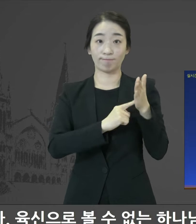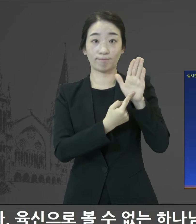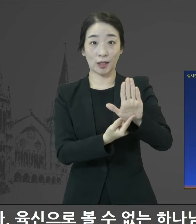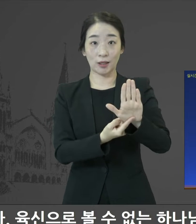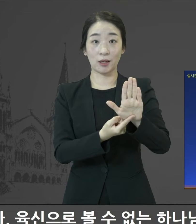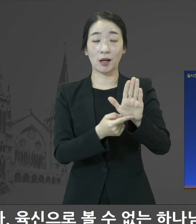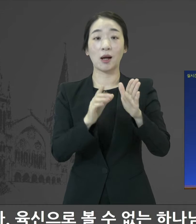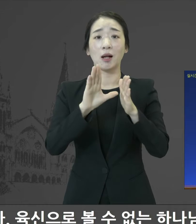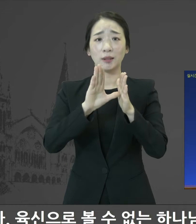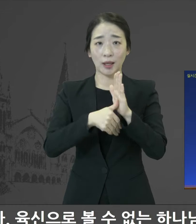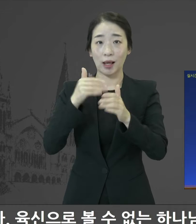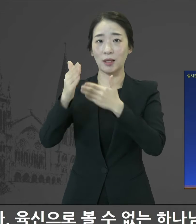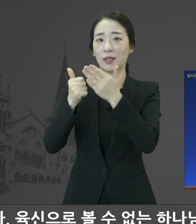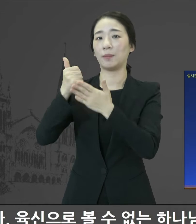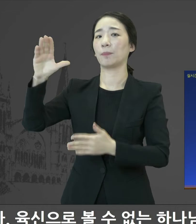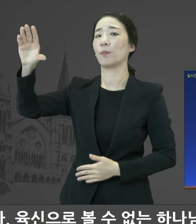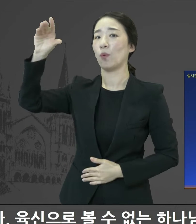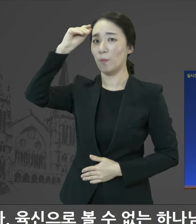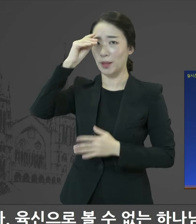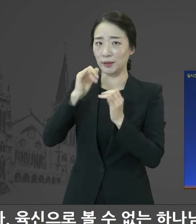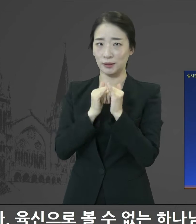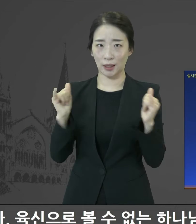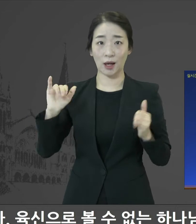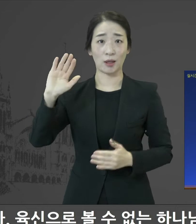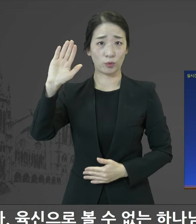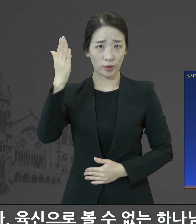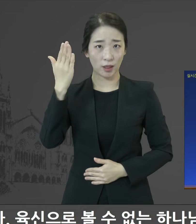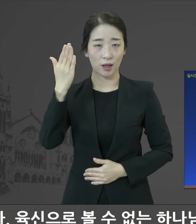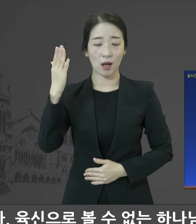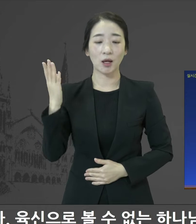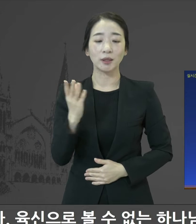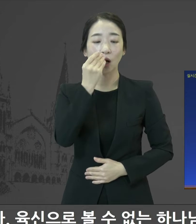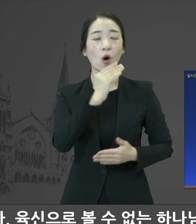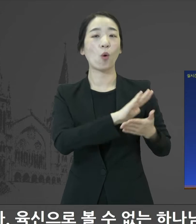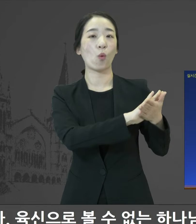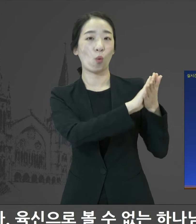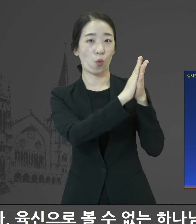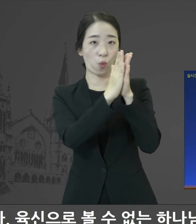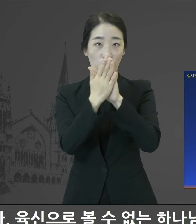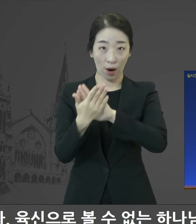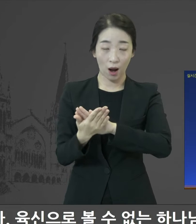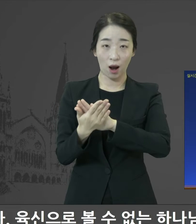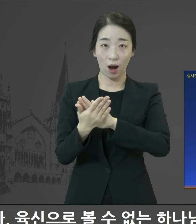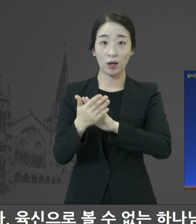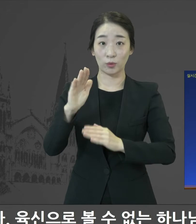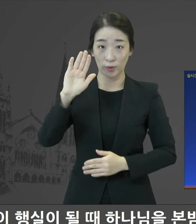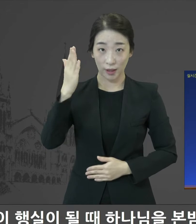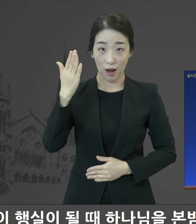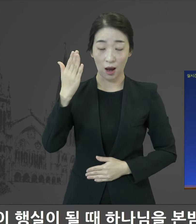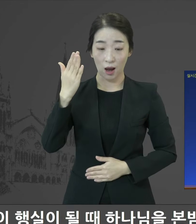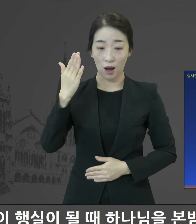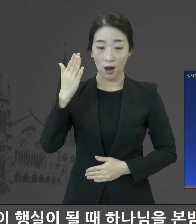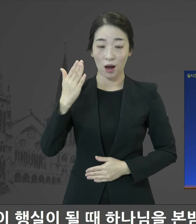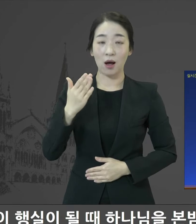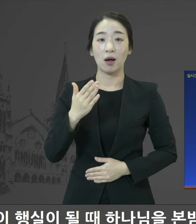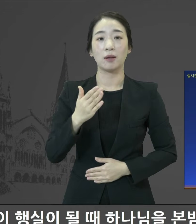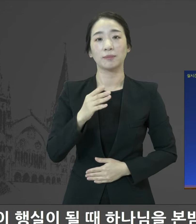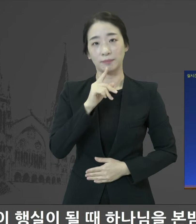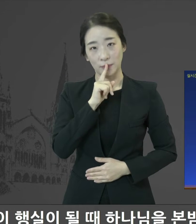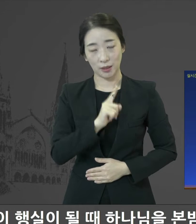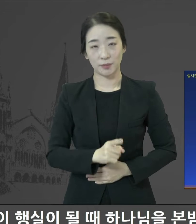하나님을 본받는 자가 된다. 곧 성화한 자가 된다. 하나님의 형상이 회복된 자가 된다. 이